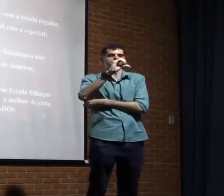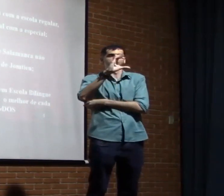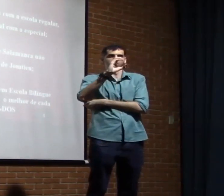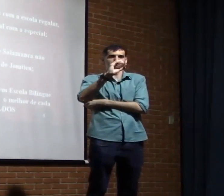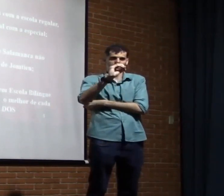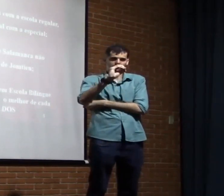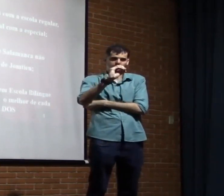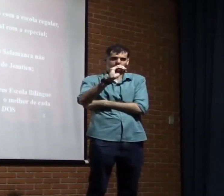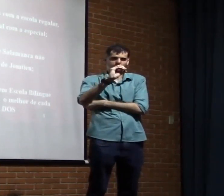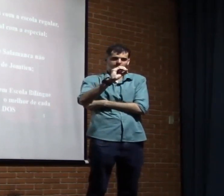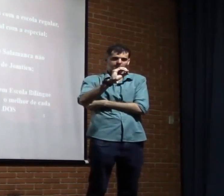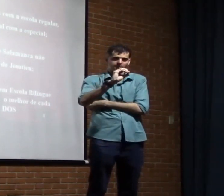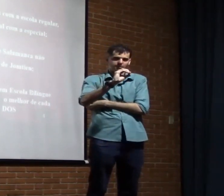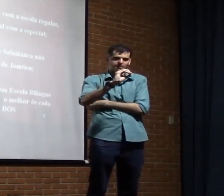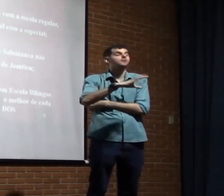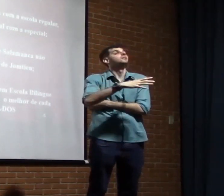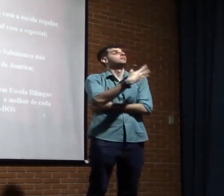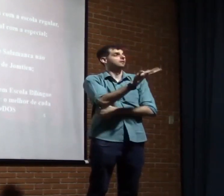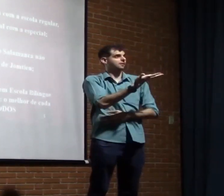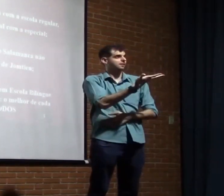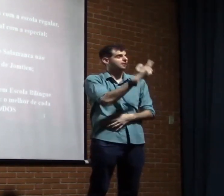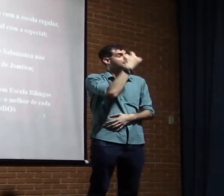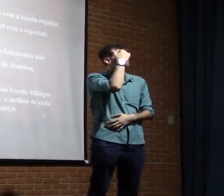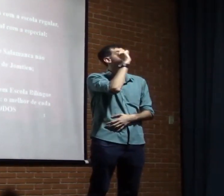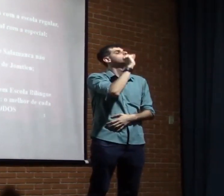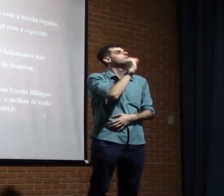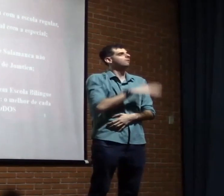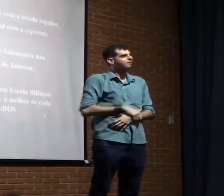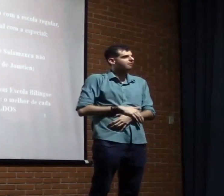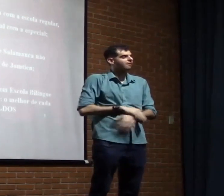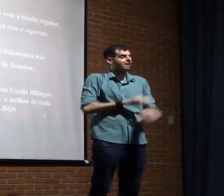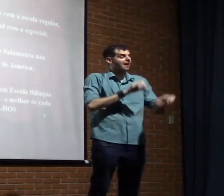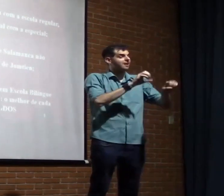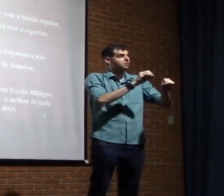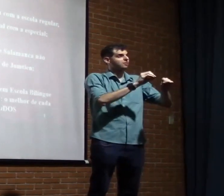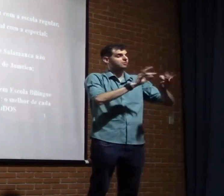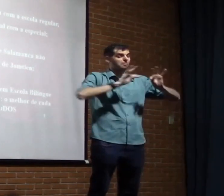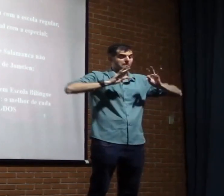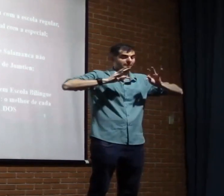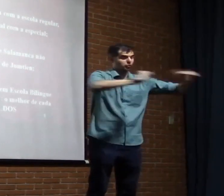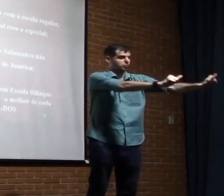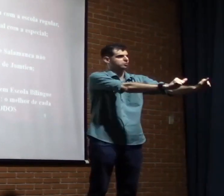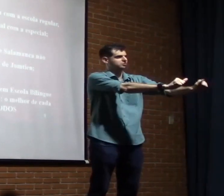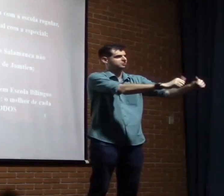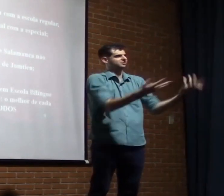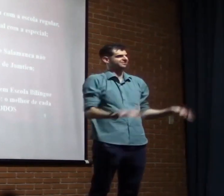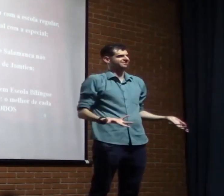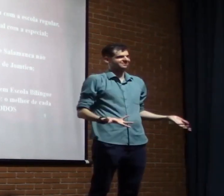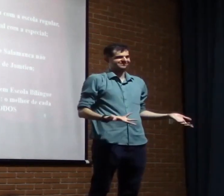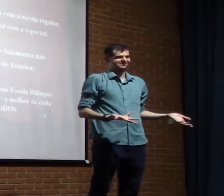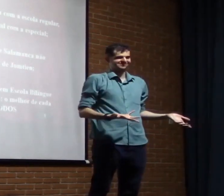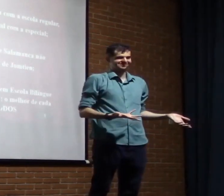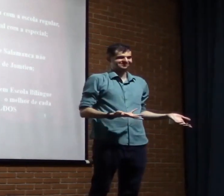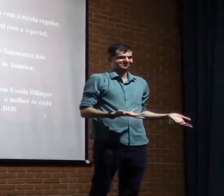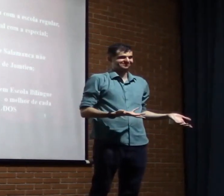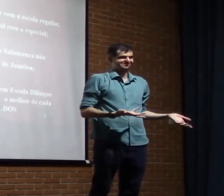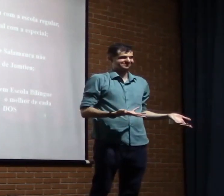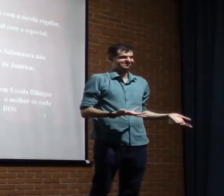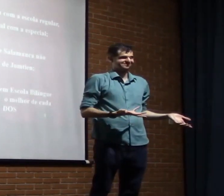Em 1990, né? A gente vocês lembram do que aconteceu, né? Foi feita a educação